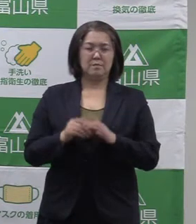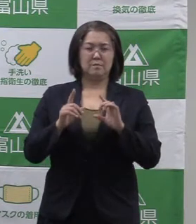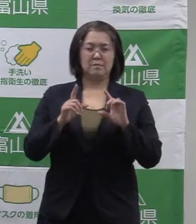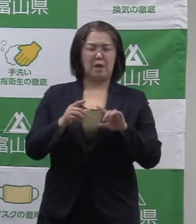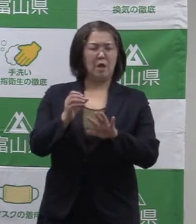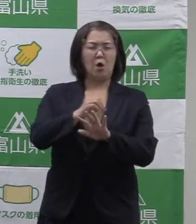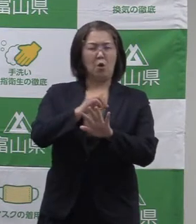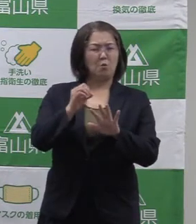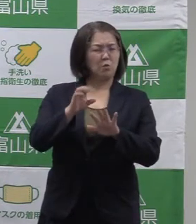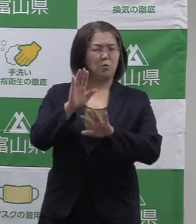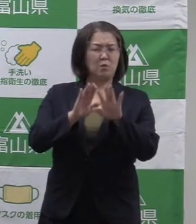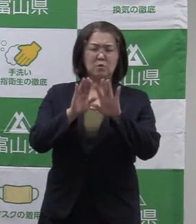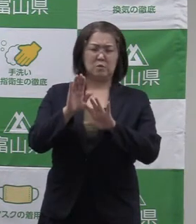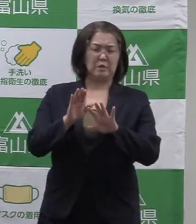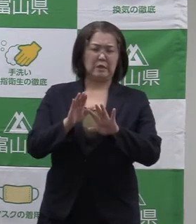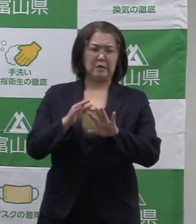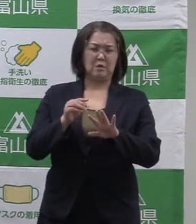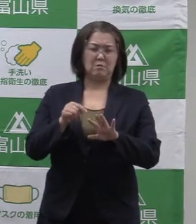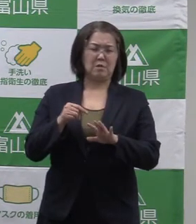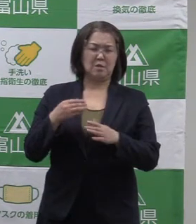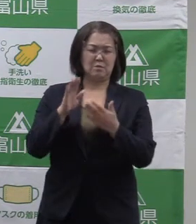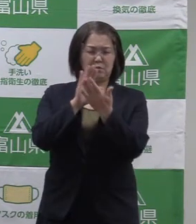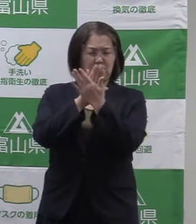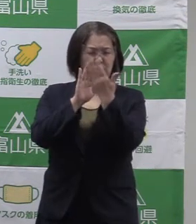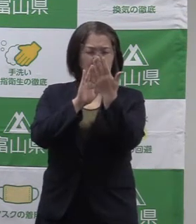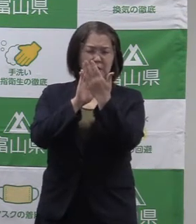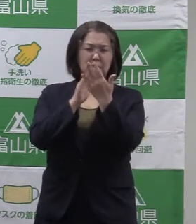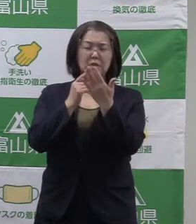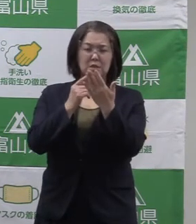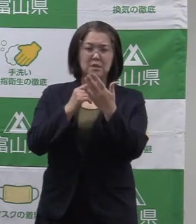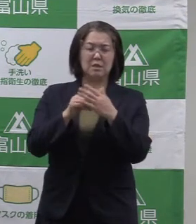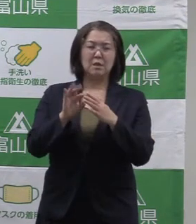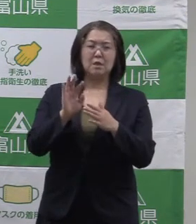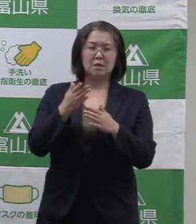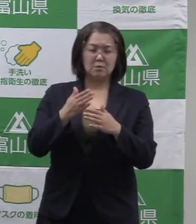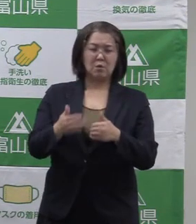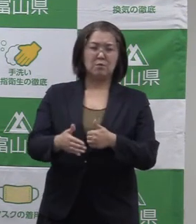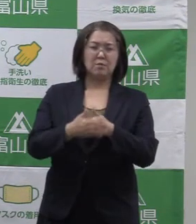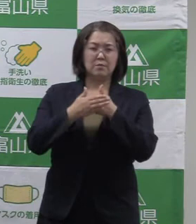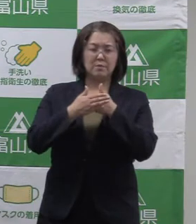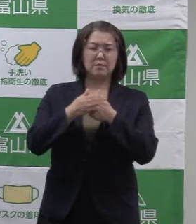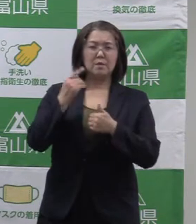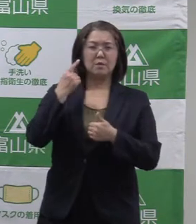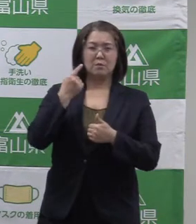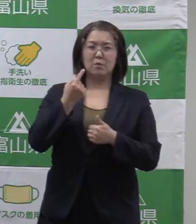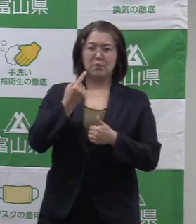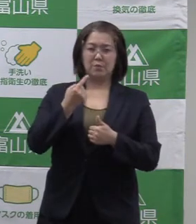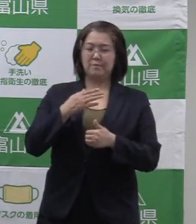いのことになるか本件で、これはまだ不透明ですので、ただ大きな助けにはなると思います。